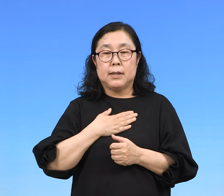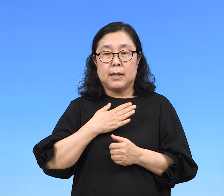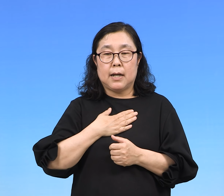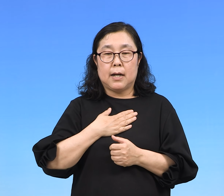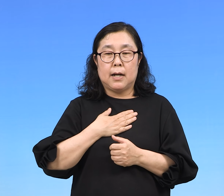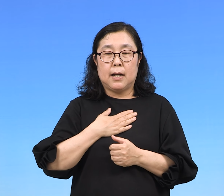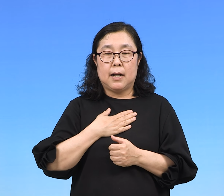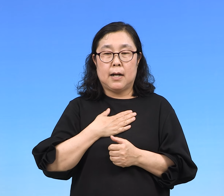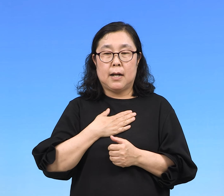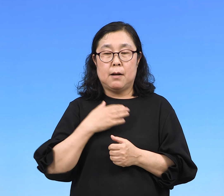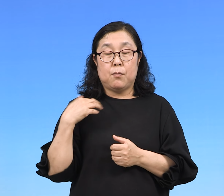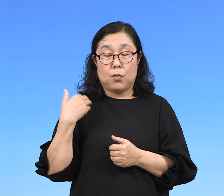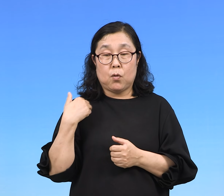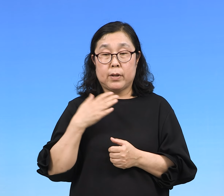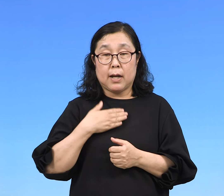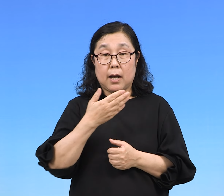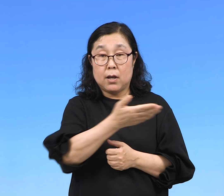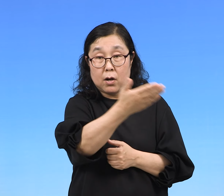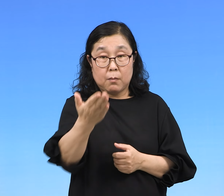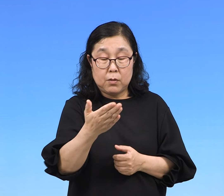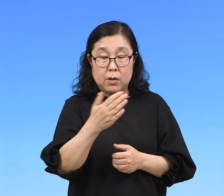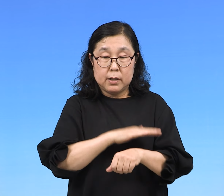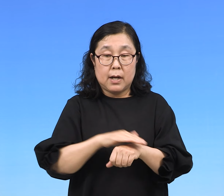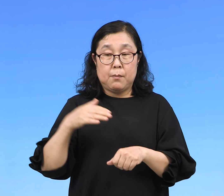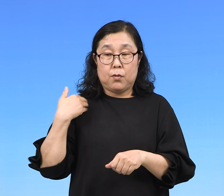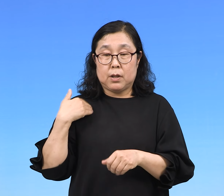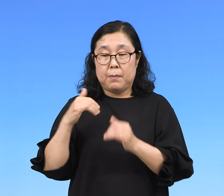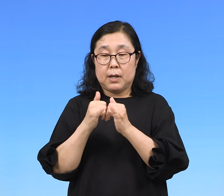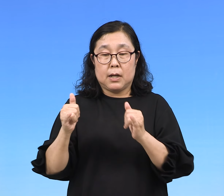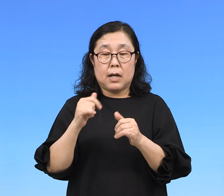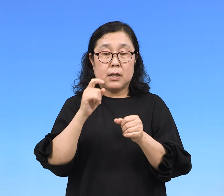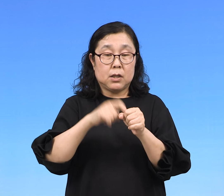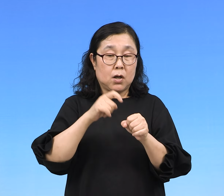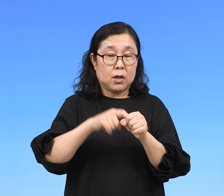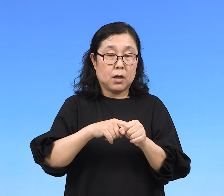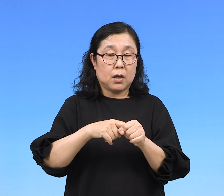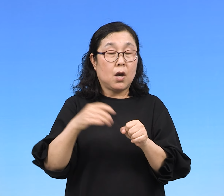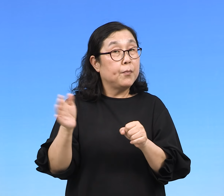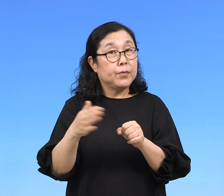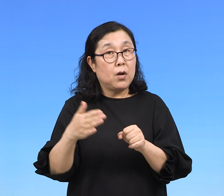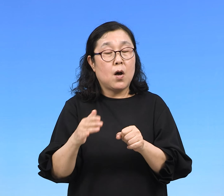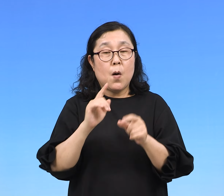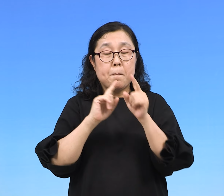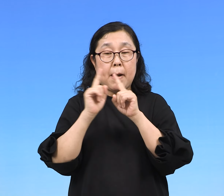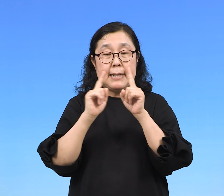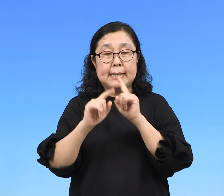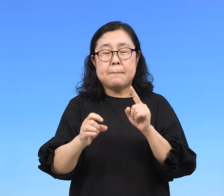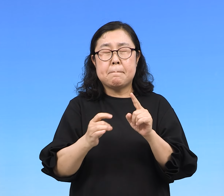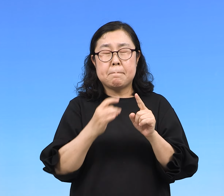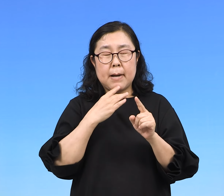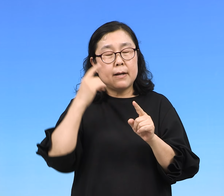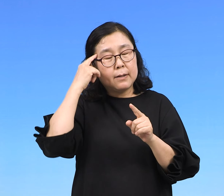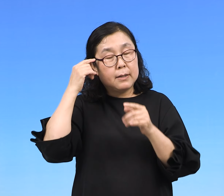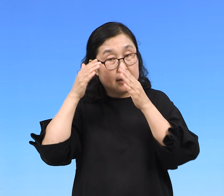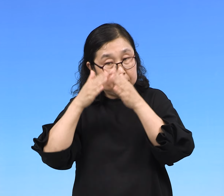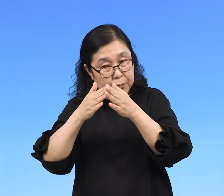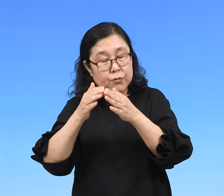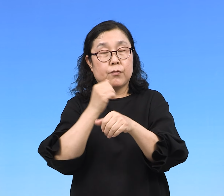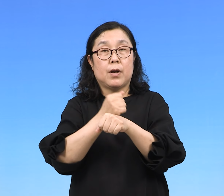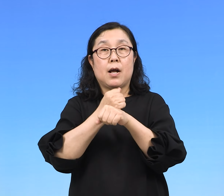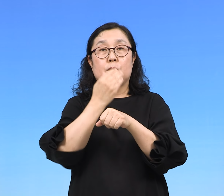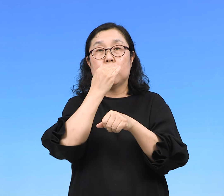여러분이 저 잘 모르고 제가 여러분 잘 몰라서 우리는 인간적인 뭐 이런 거 없습니다. 그냥 말씀만 집중할 수 있는 거예요.